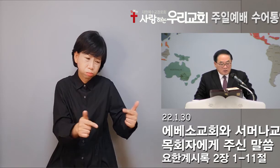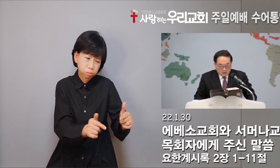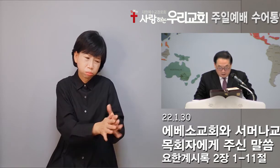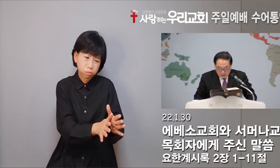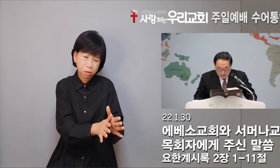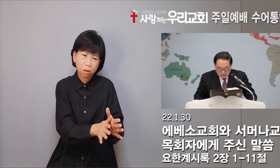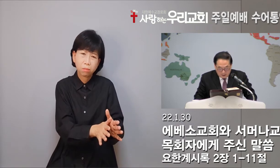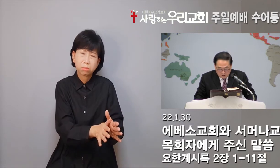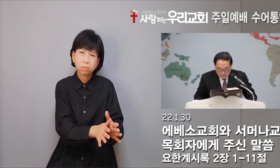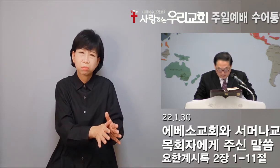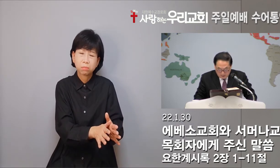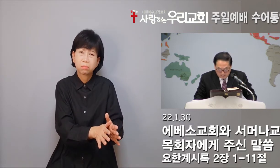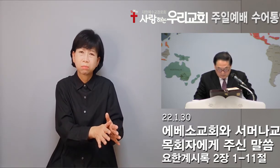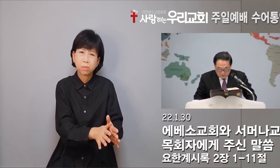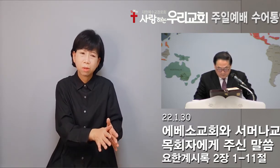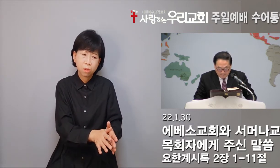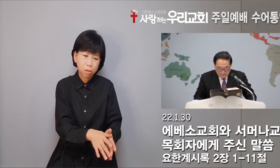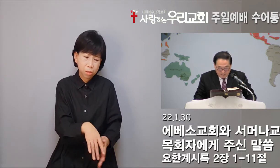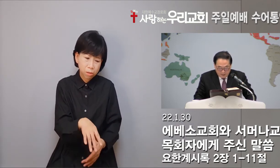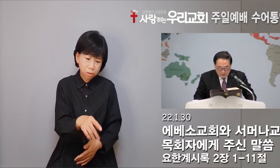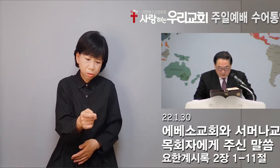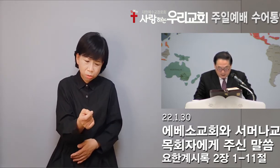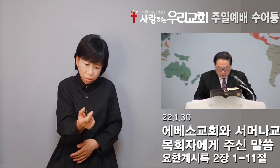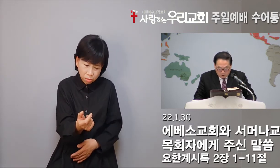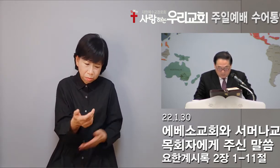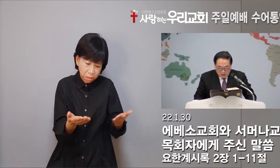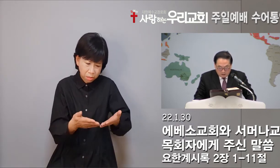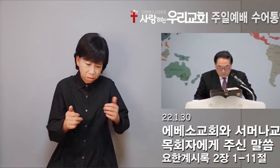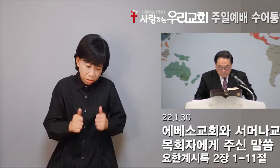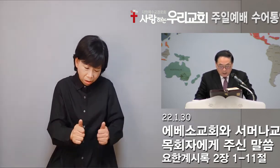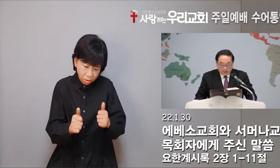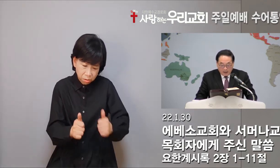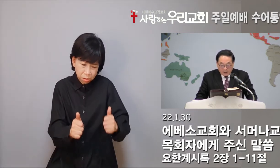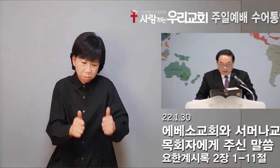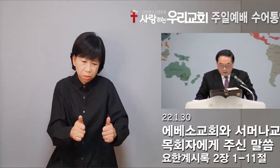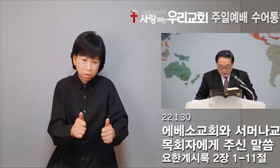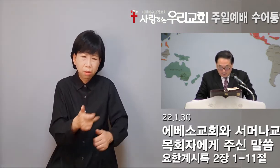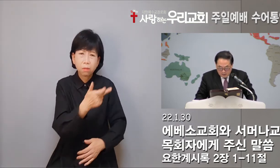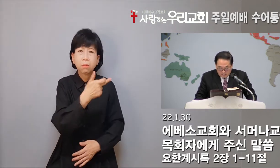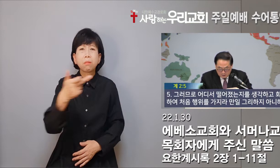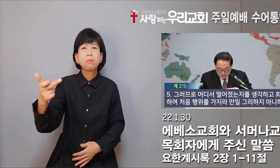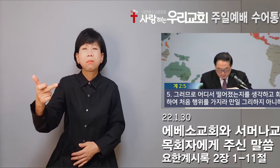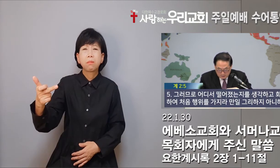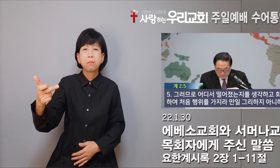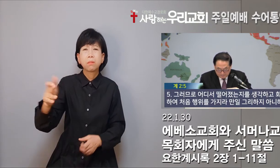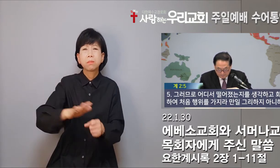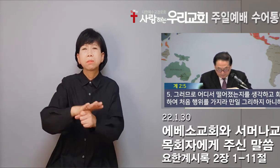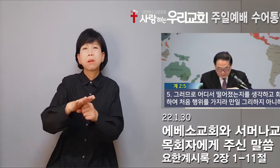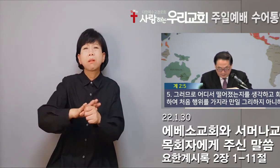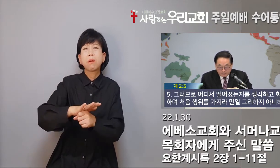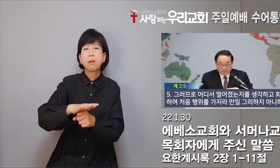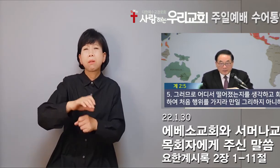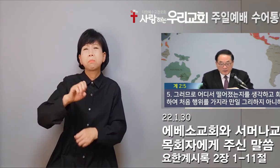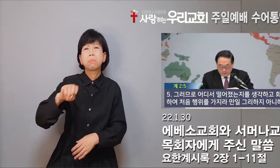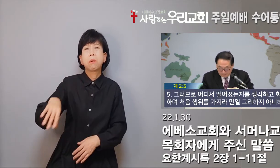것을 잃었거나 다름이 없다는 것입니다. 2장 5절 말씀입니다. 다 같이 읽겠습니다.